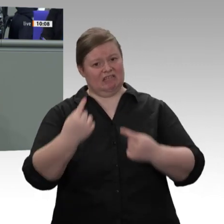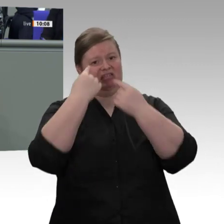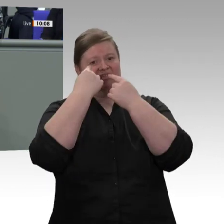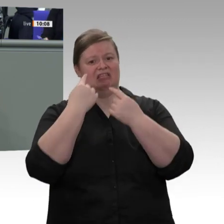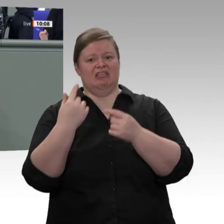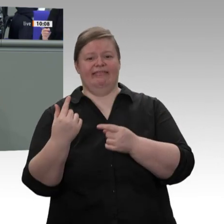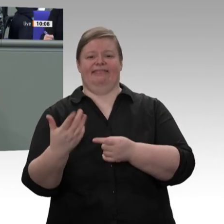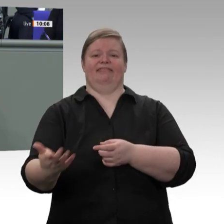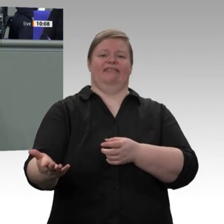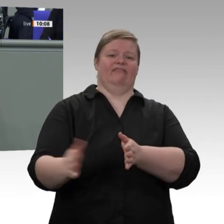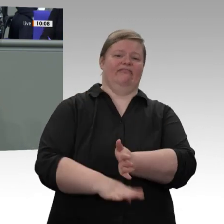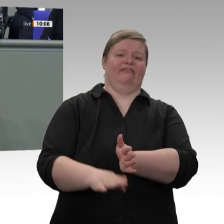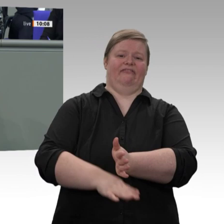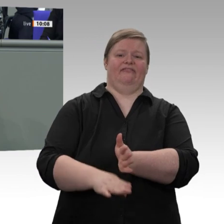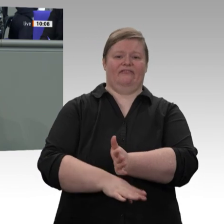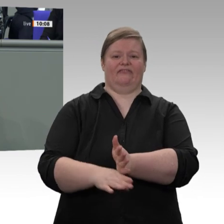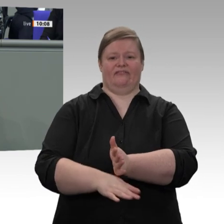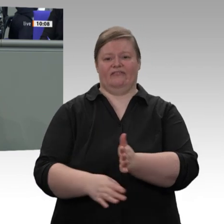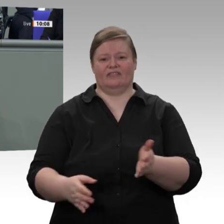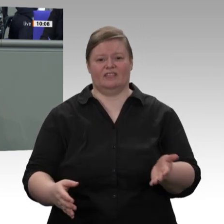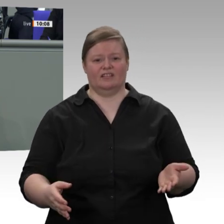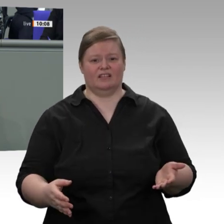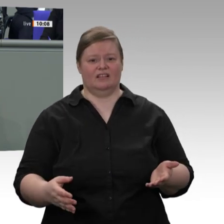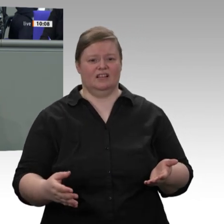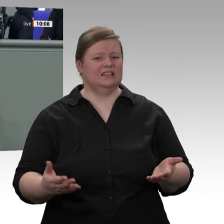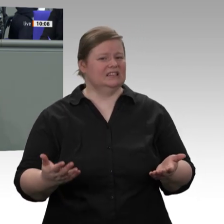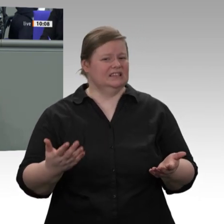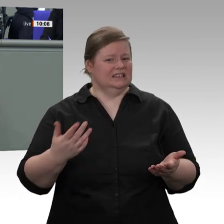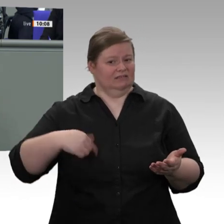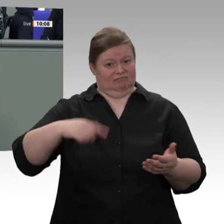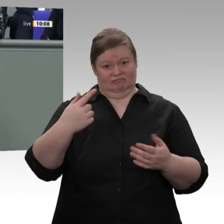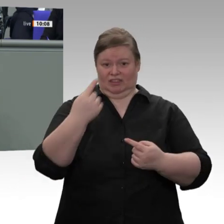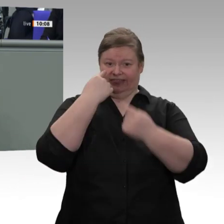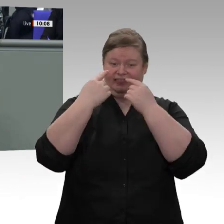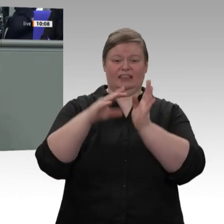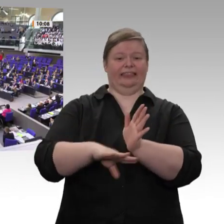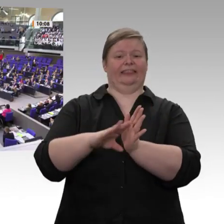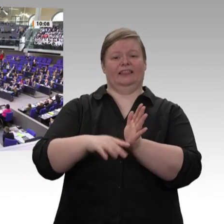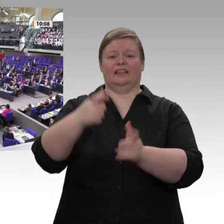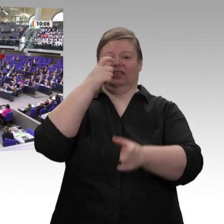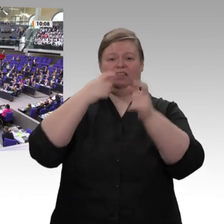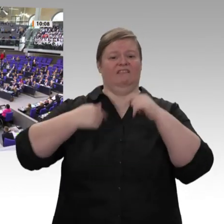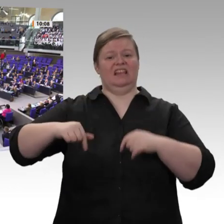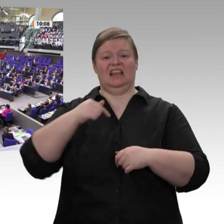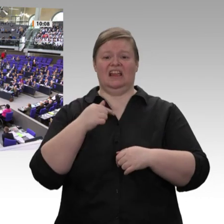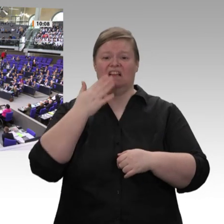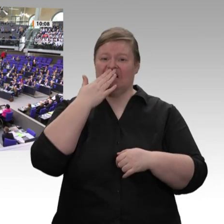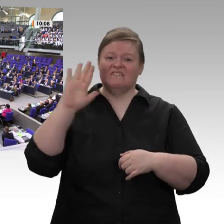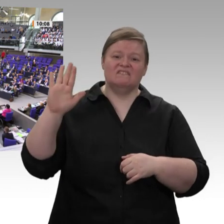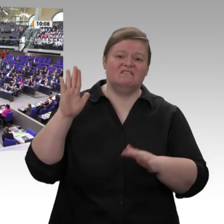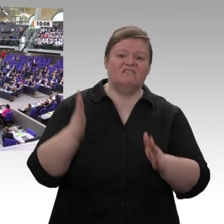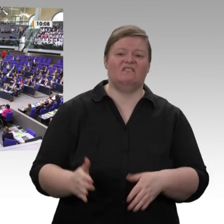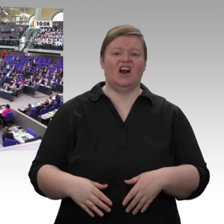Kritik immunisieren. Wir sagen, die Wahrheit ist der Gesellschaft zumutbar. Herr Kollege Curio, gestatten Sie